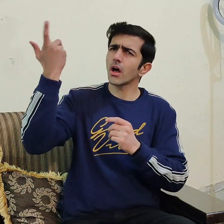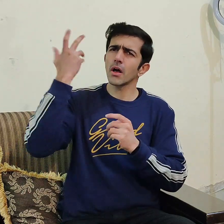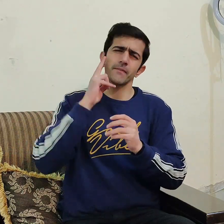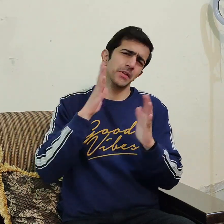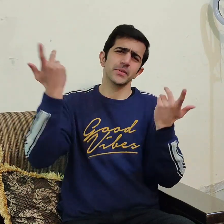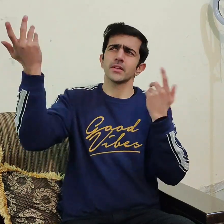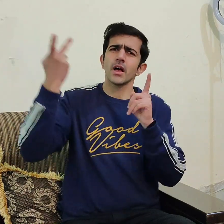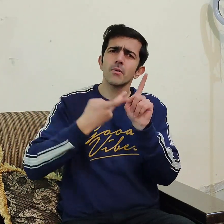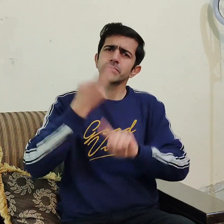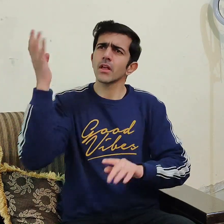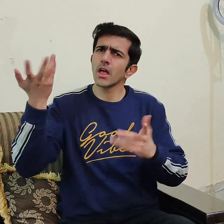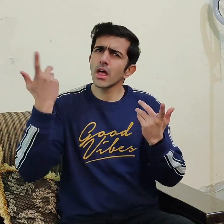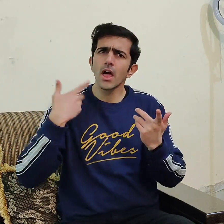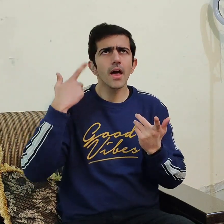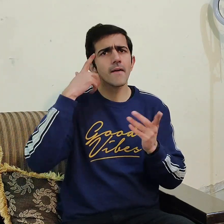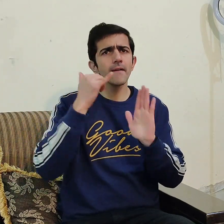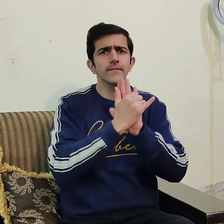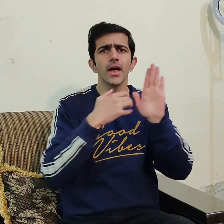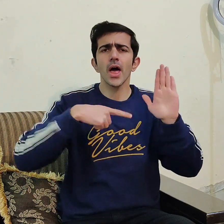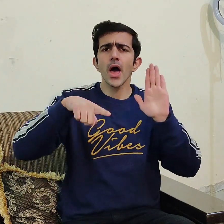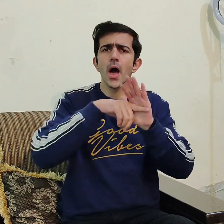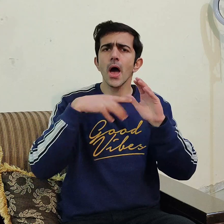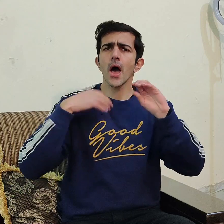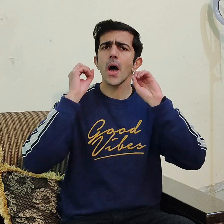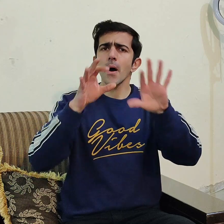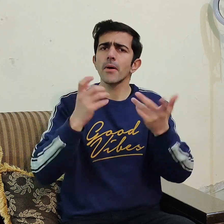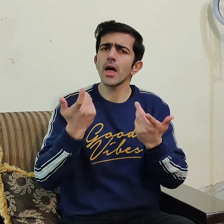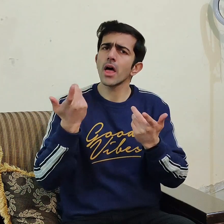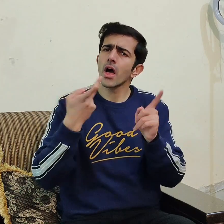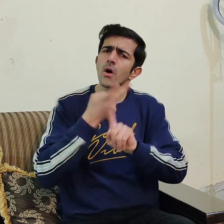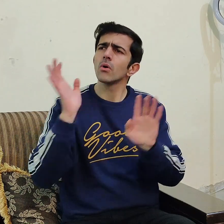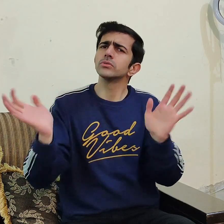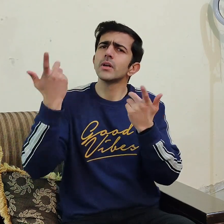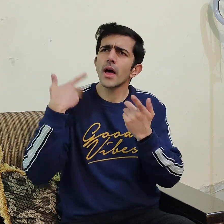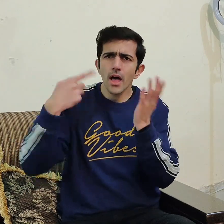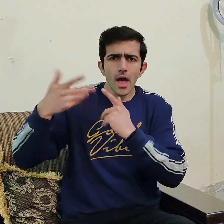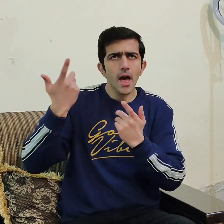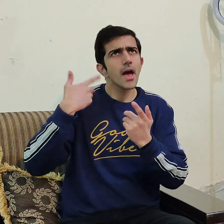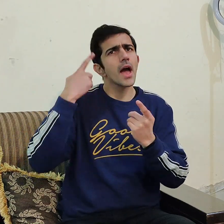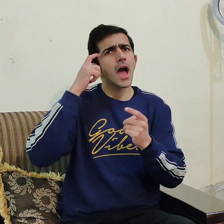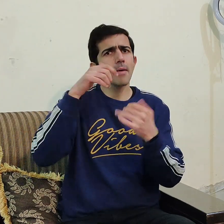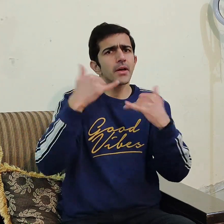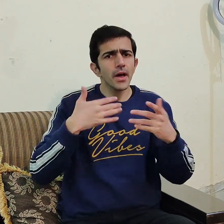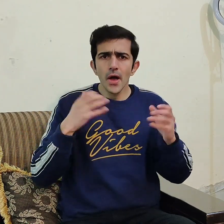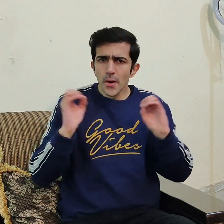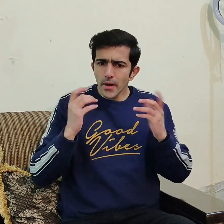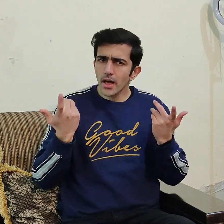इसके अलावा जो है वो मैं यही कहना चाहता हूँ कि भई जिसने भी हैक किया है तो क्यों, मैंने तो कभी किसी के नेगेटिविटी नहीं